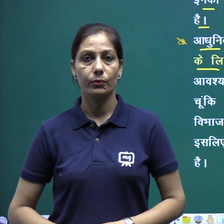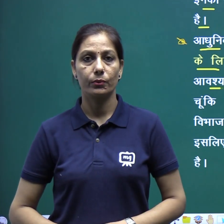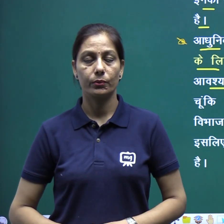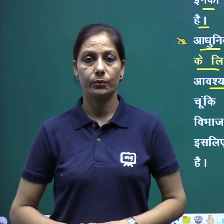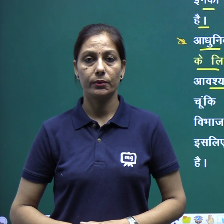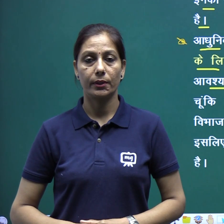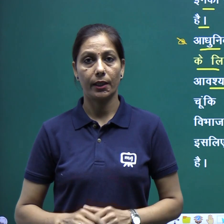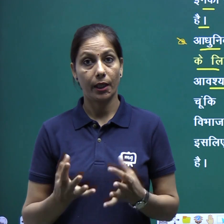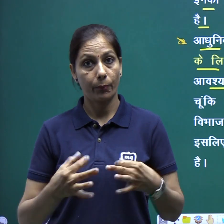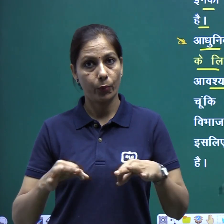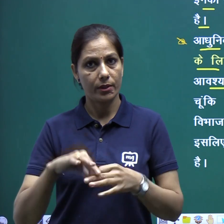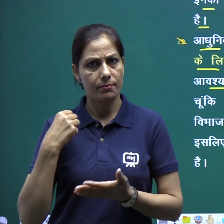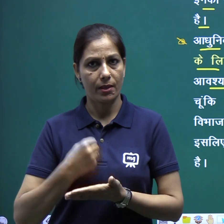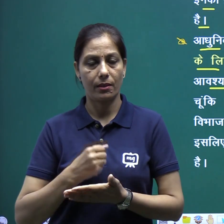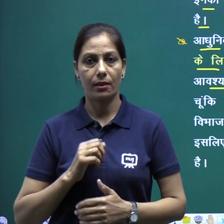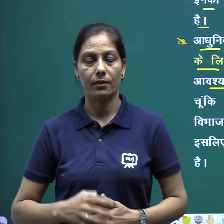आवश्यकता मानता है